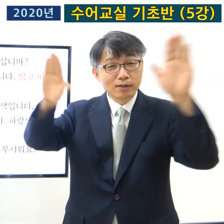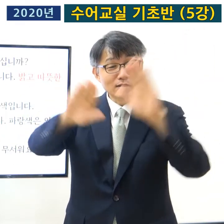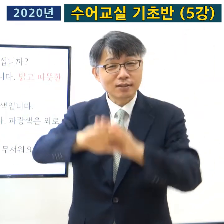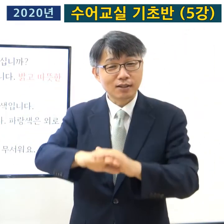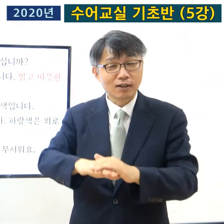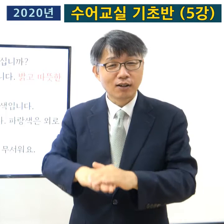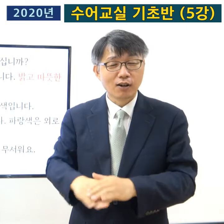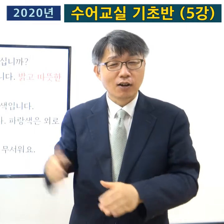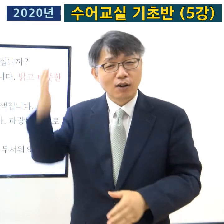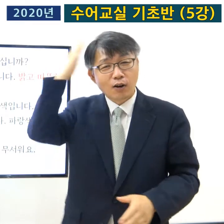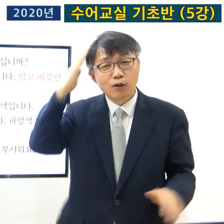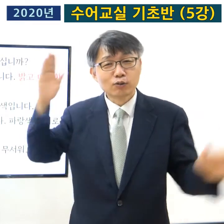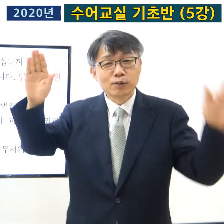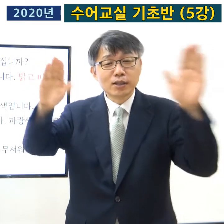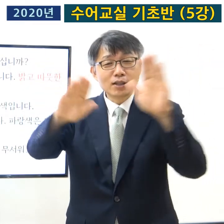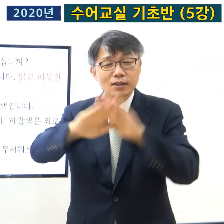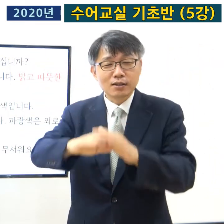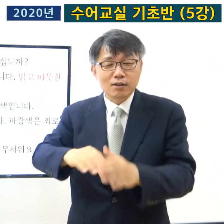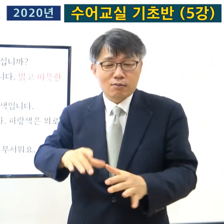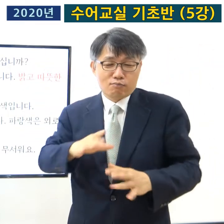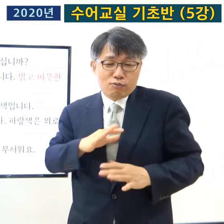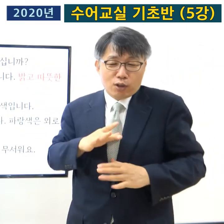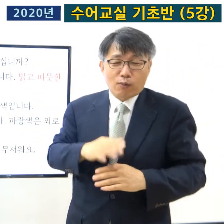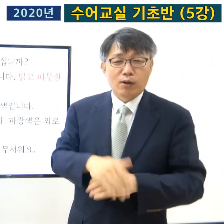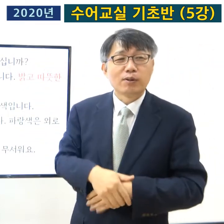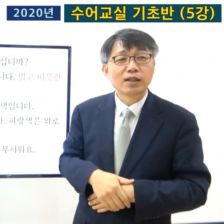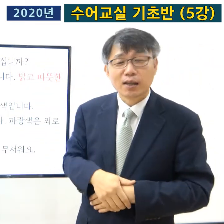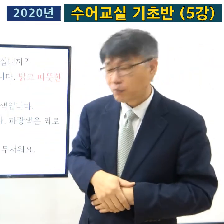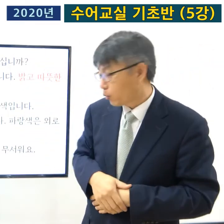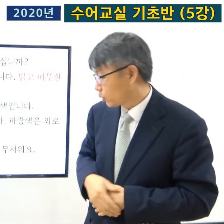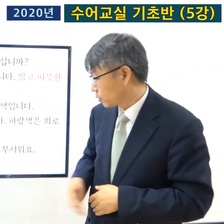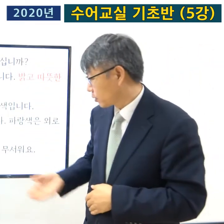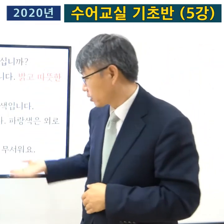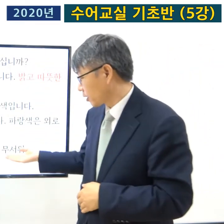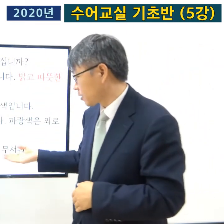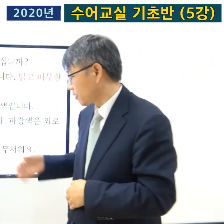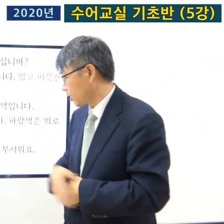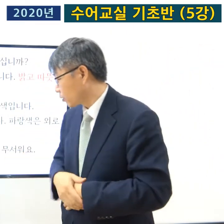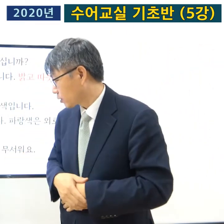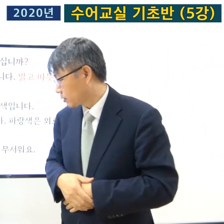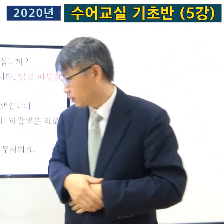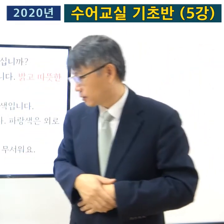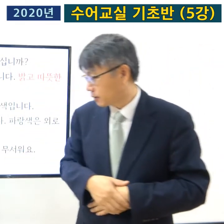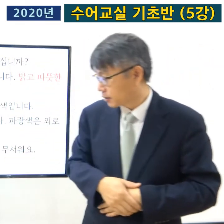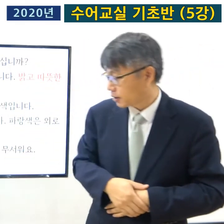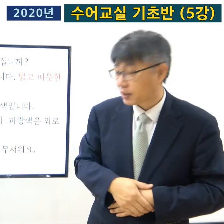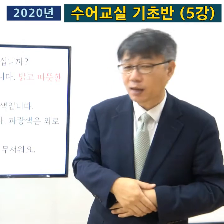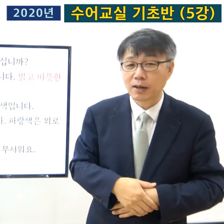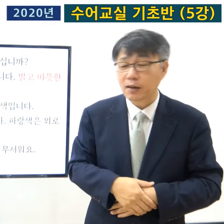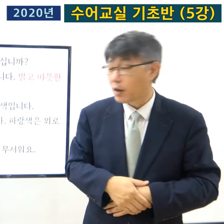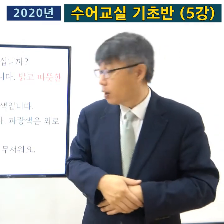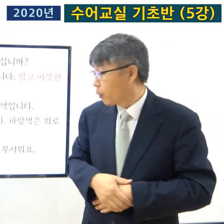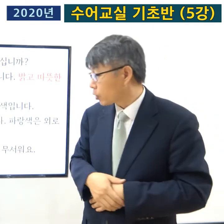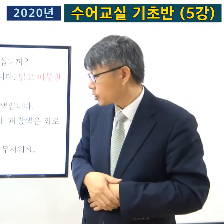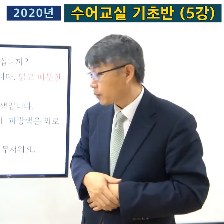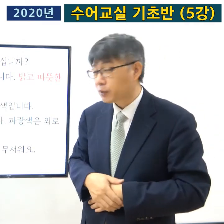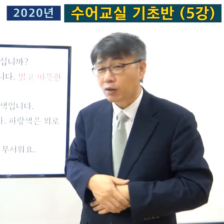밤은 어둠이 무서워요. 뭐 이렇게 표현 그런 게 있었는데요. 그 다음에 버릇이 나쁘네요.